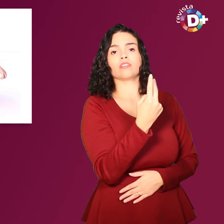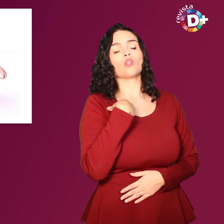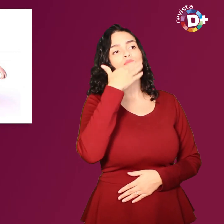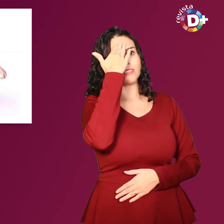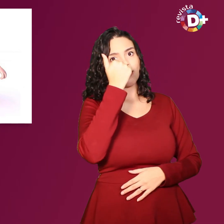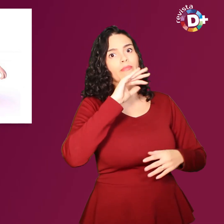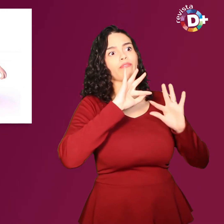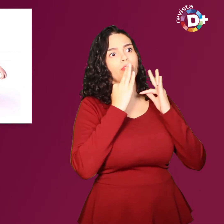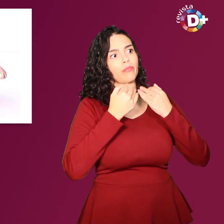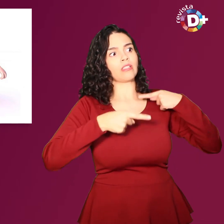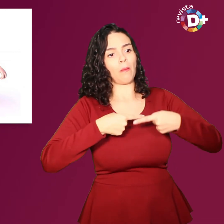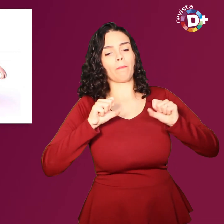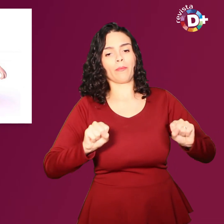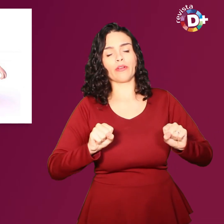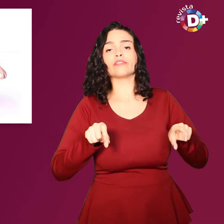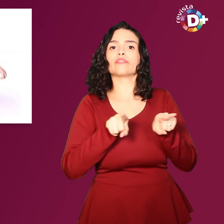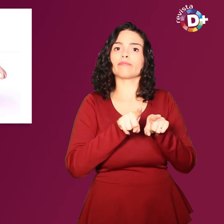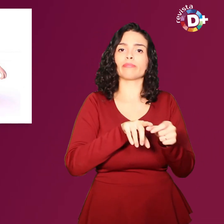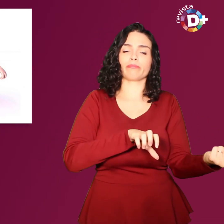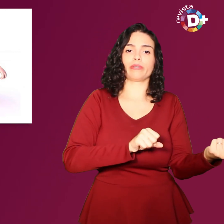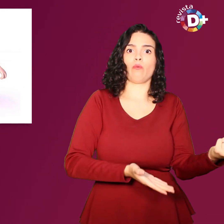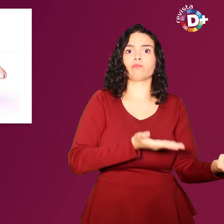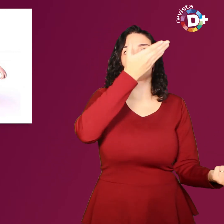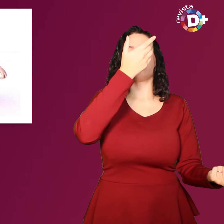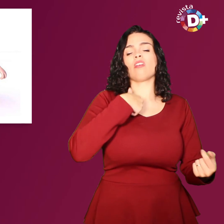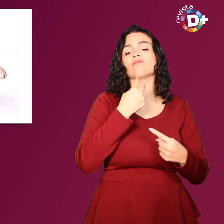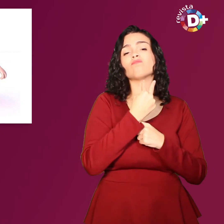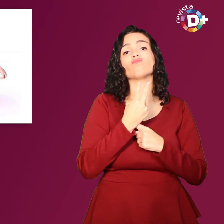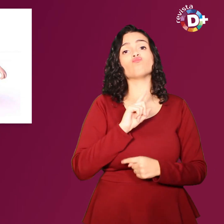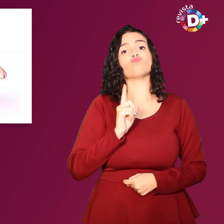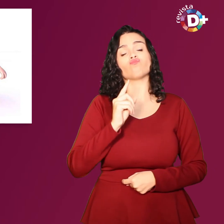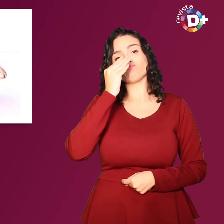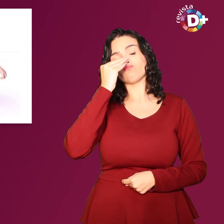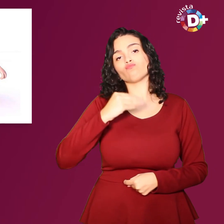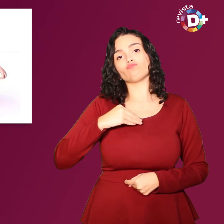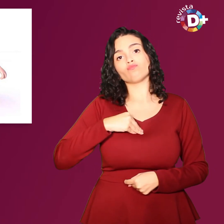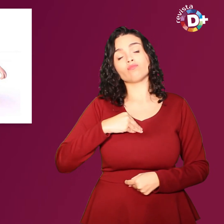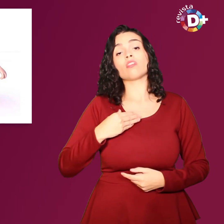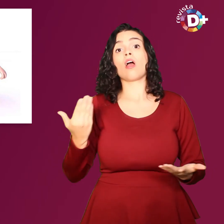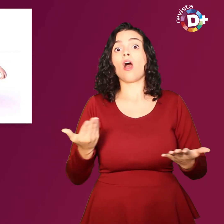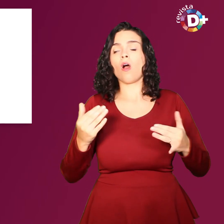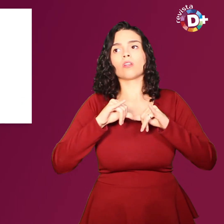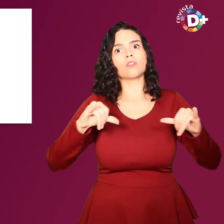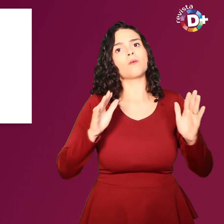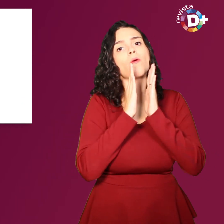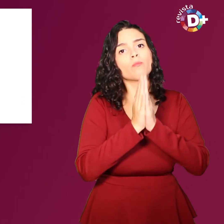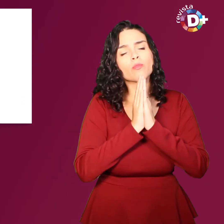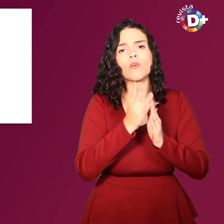que tinha chance de ter o problema e que sou hipertenso, mas não cuidei da minha saúde. Agora, abandonei o cigarro e falo para as